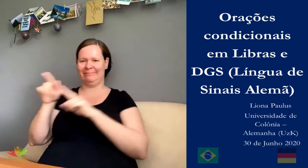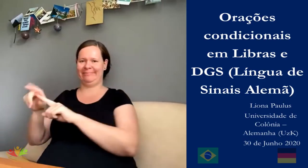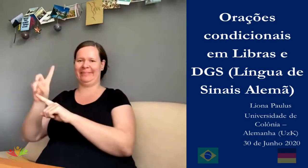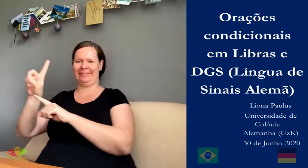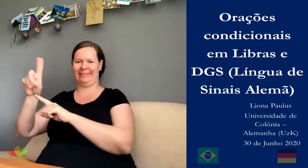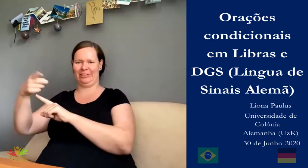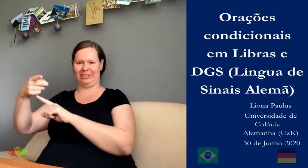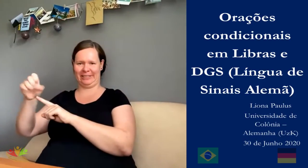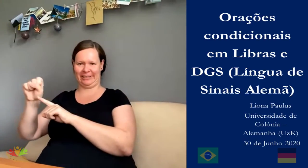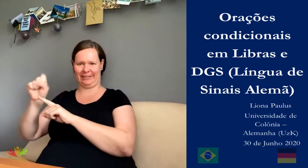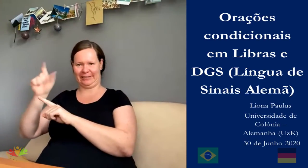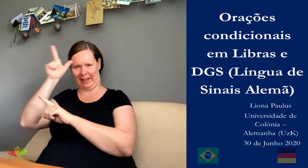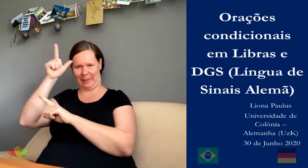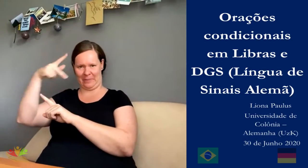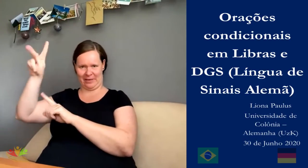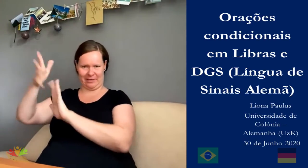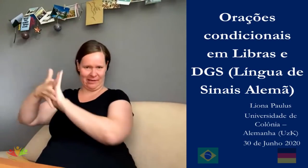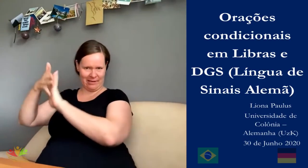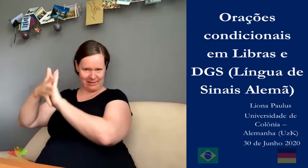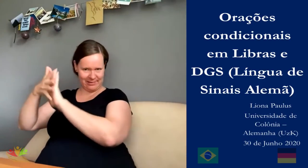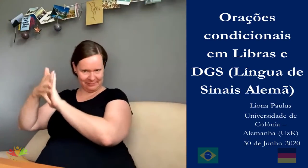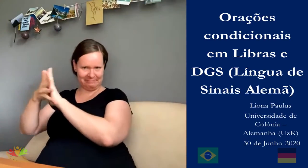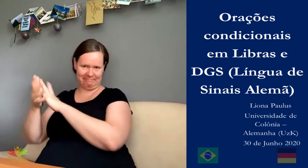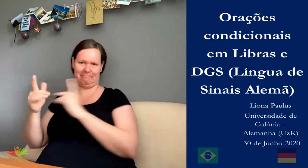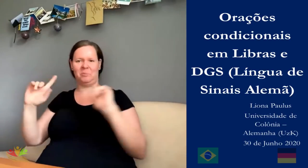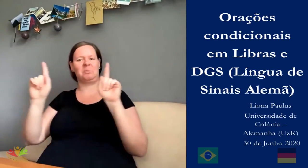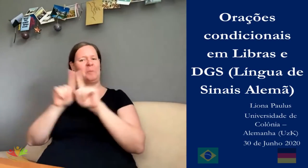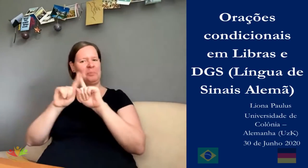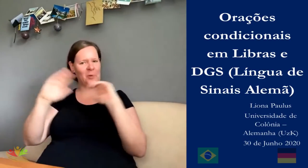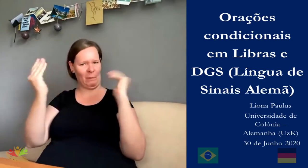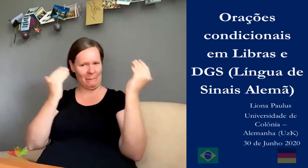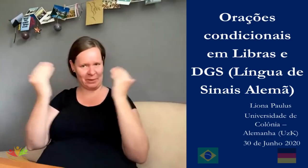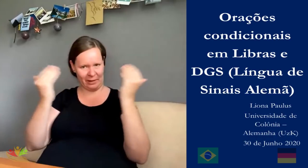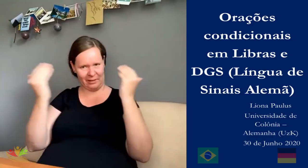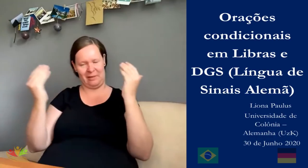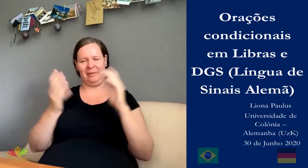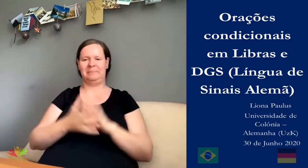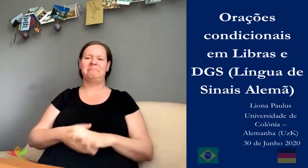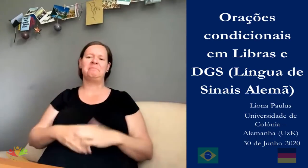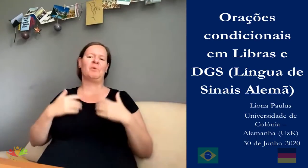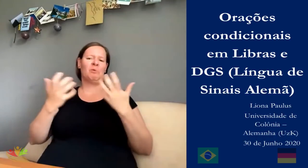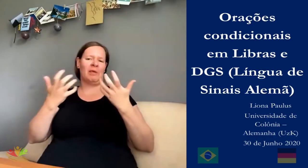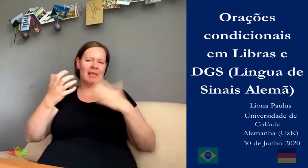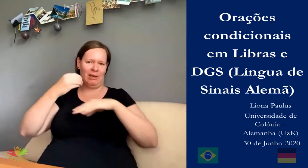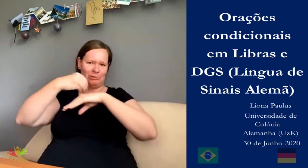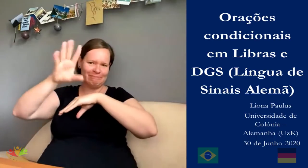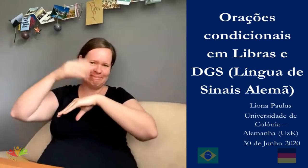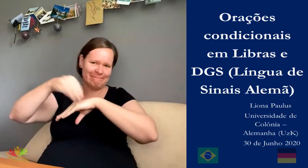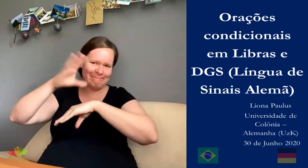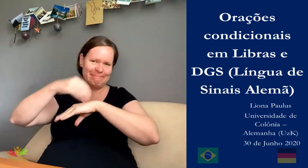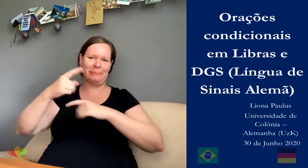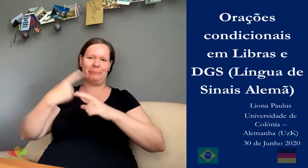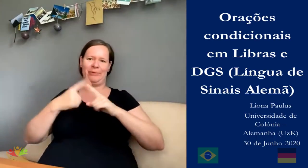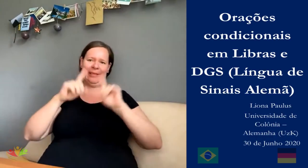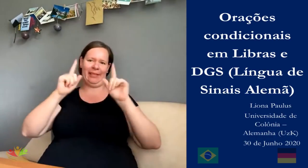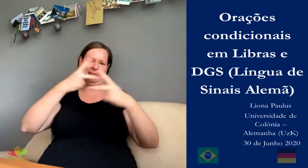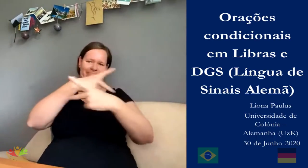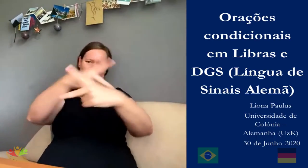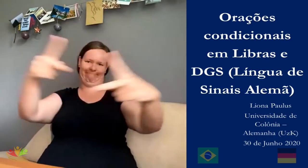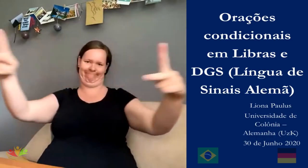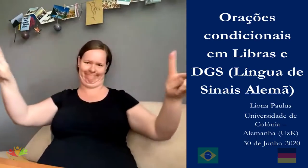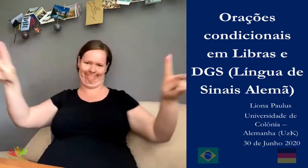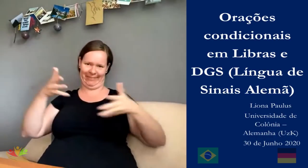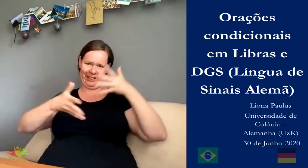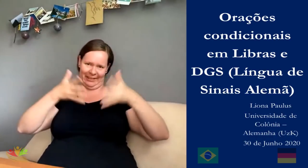sobre minha pesquisa de doutoramento, que é sobre orações condicionais, uma comparação de língua de sinais alemã com a Libras.